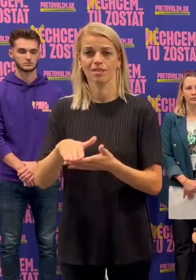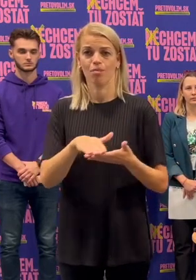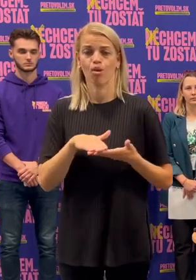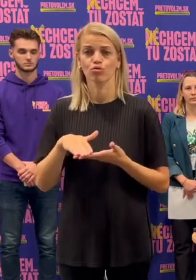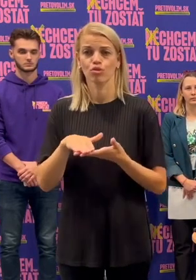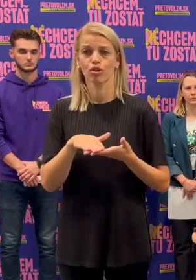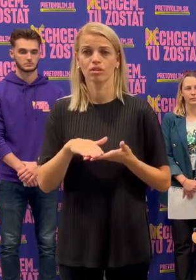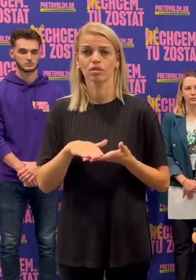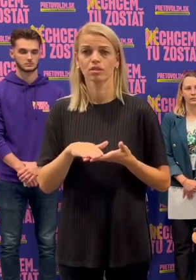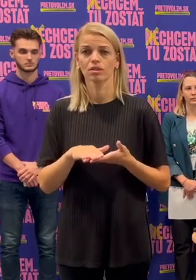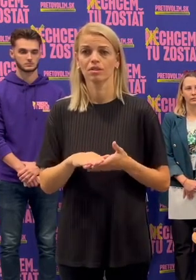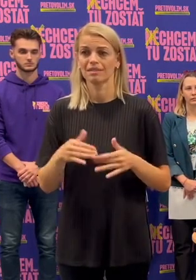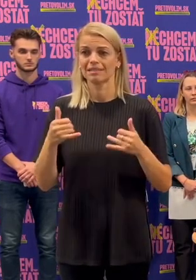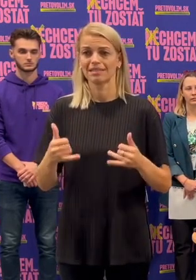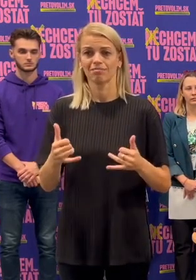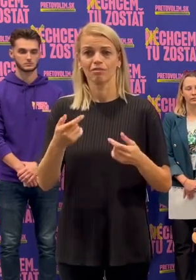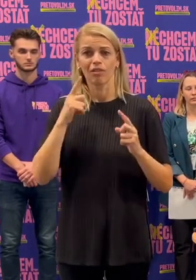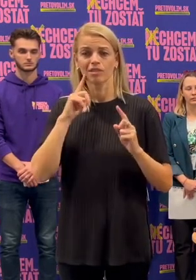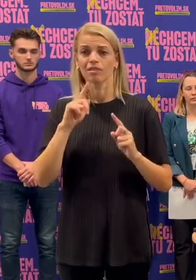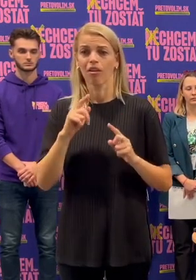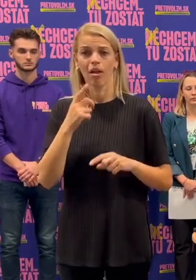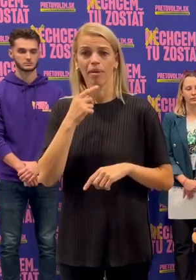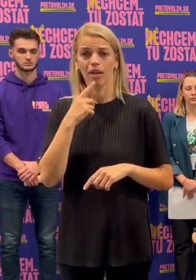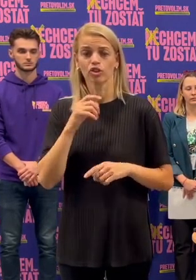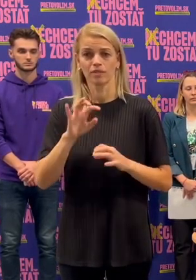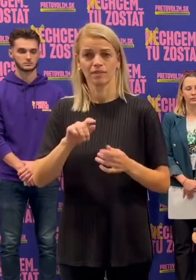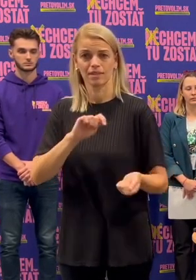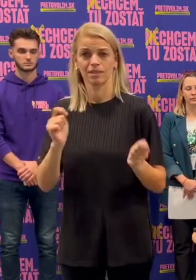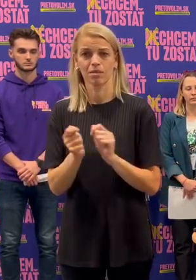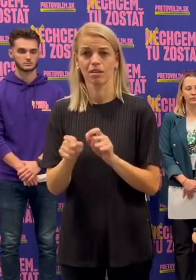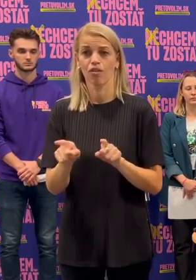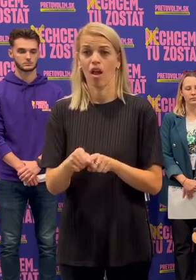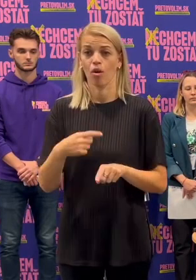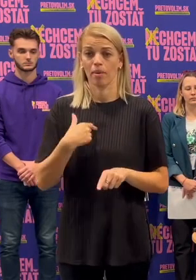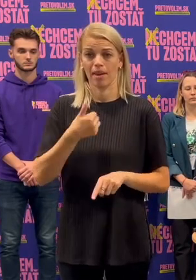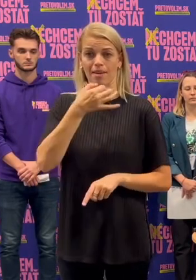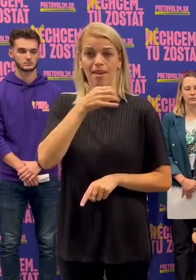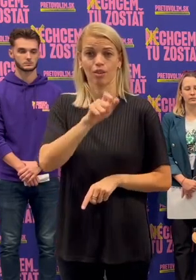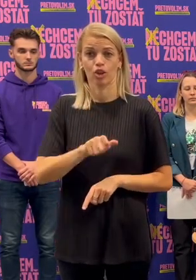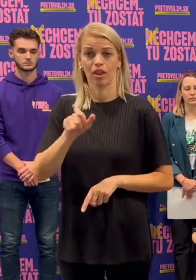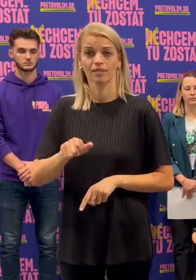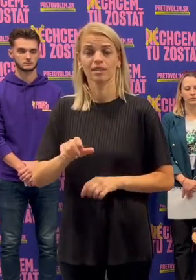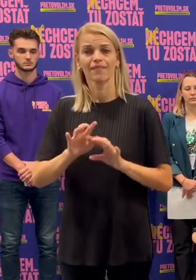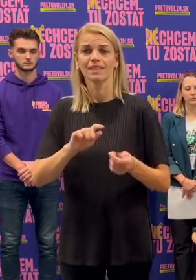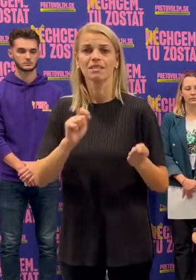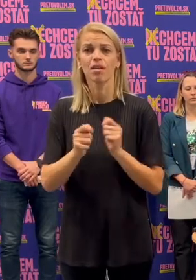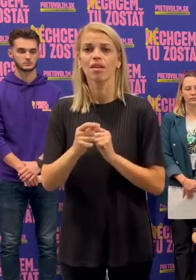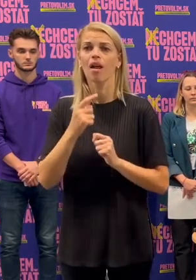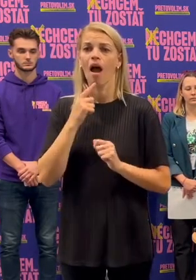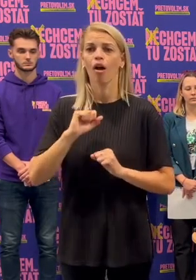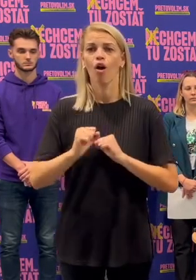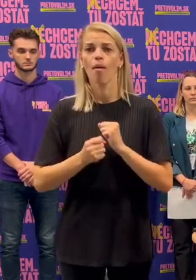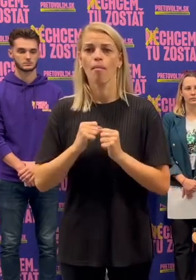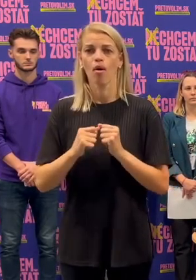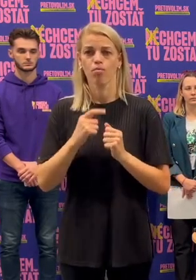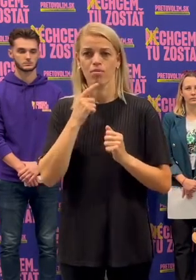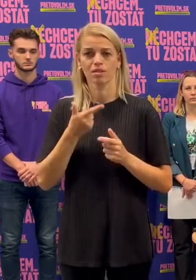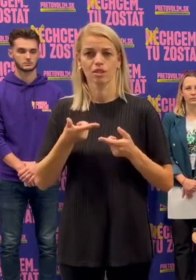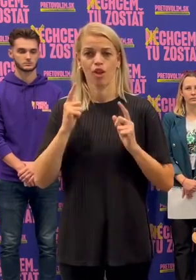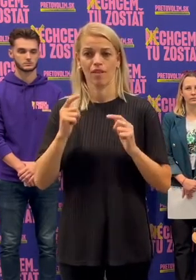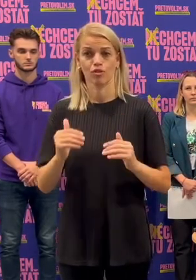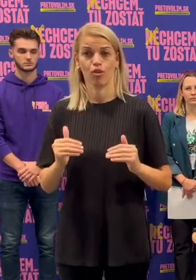sa naratív, aký tu máme na Slovensku a práve tam môžeme aj my, jednotlivci, zmeniť to, ako sa hýbe Slovensko dopredu. Ja